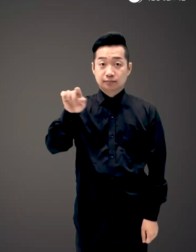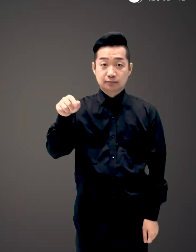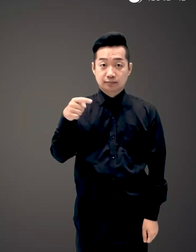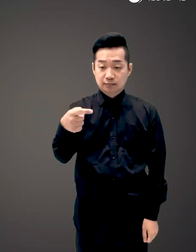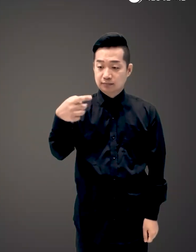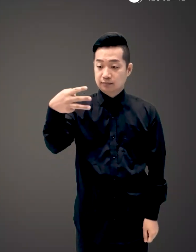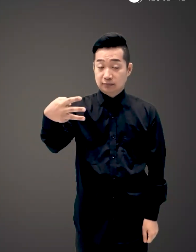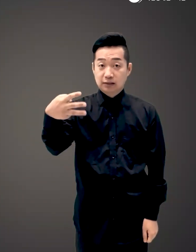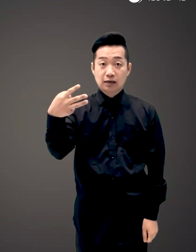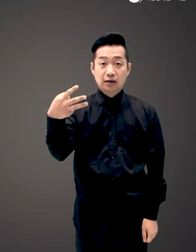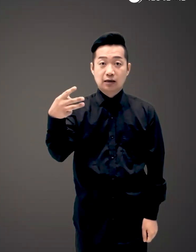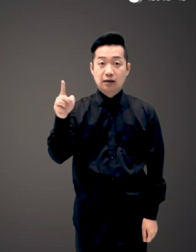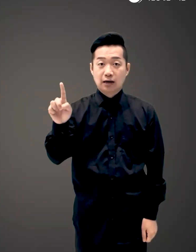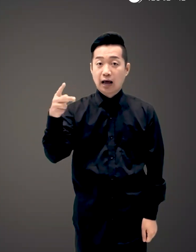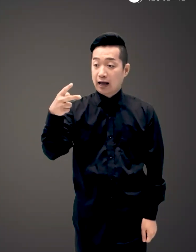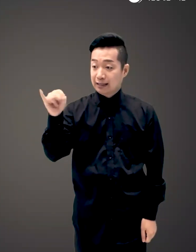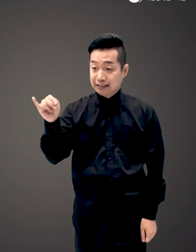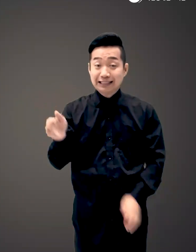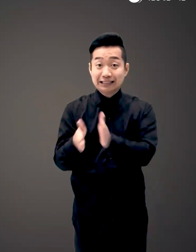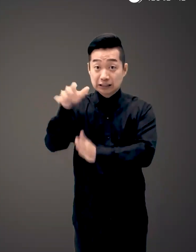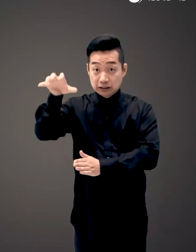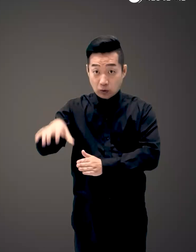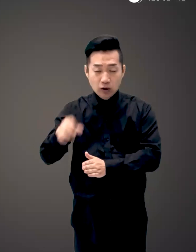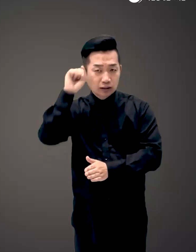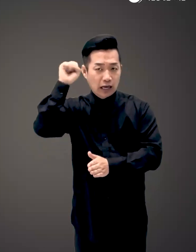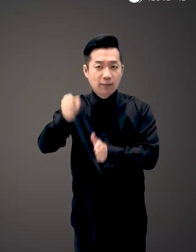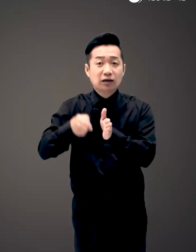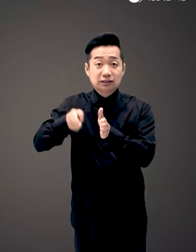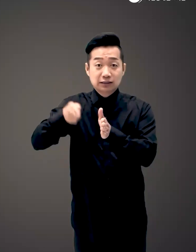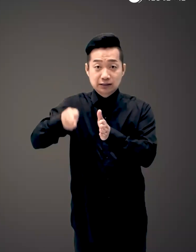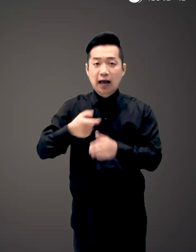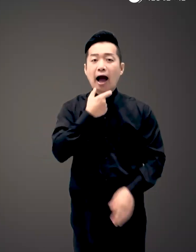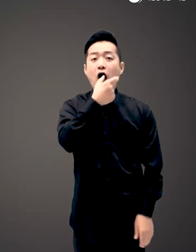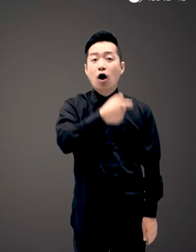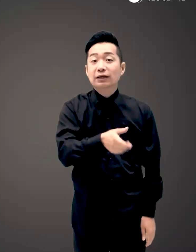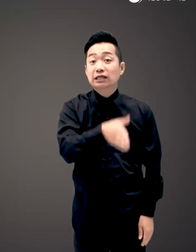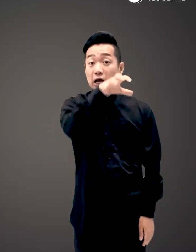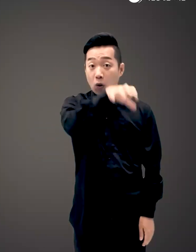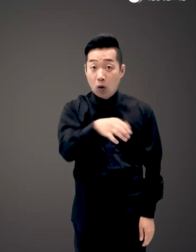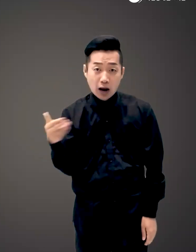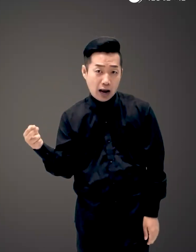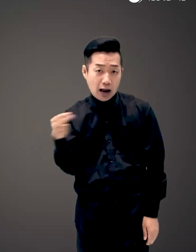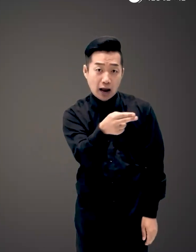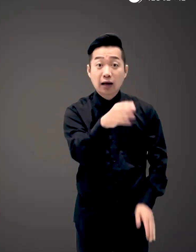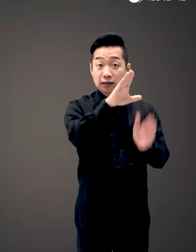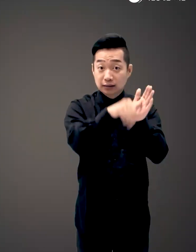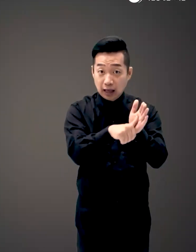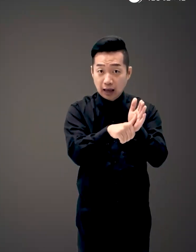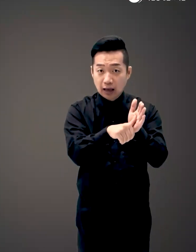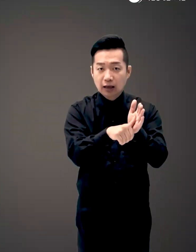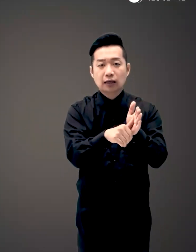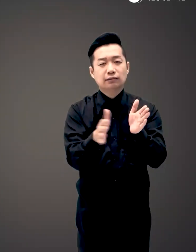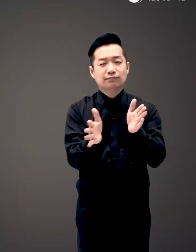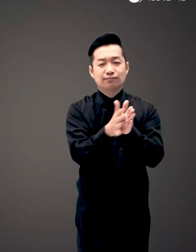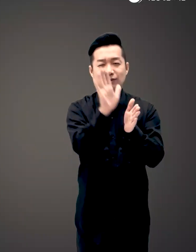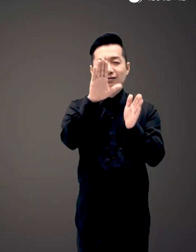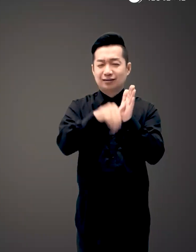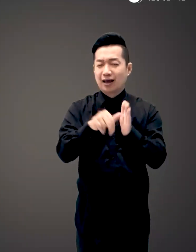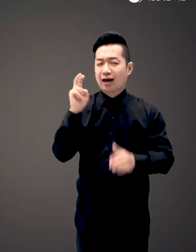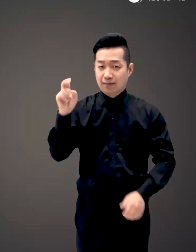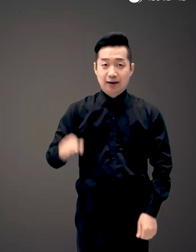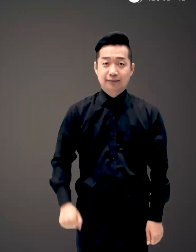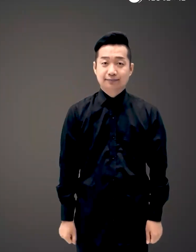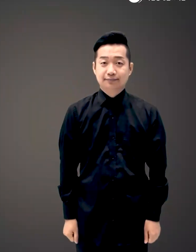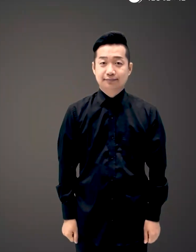그러니까 블라디보스톡에서 새벽 열차를 타고 하얼빈으로 가는 그 순간은 그의 가장 빛나는